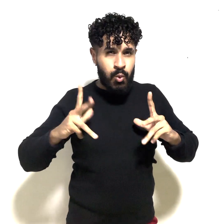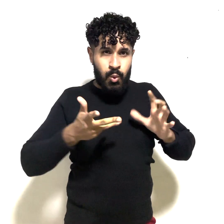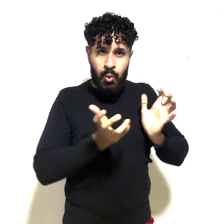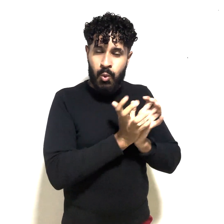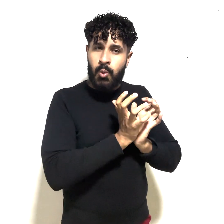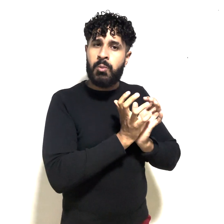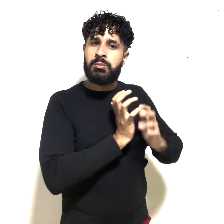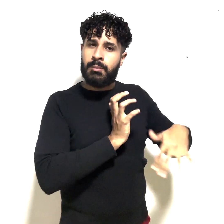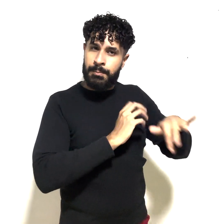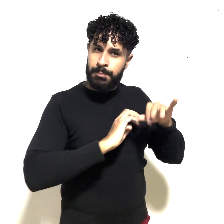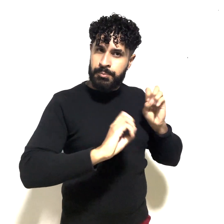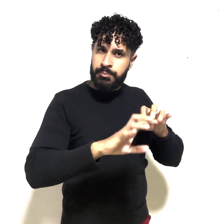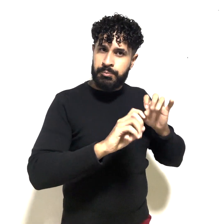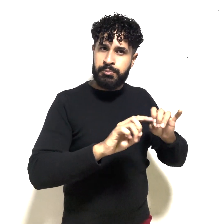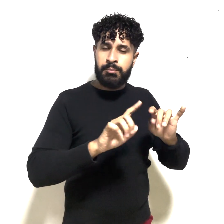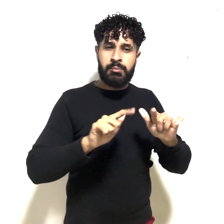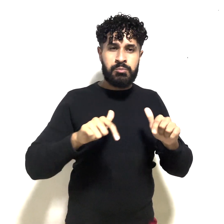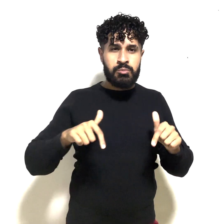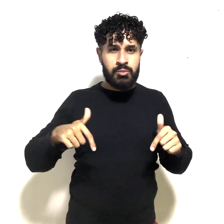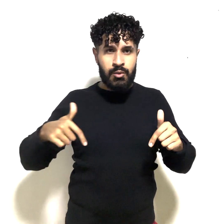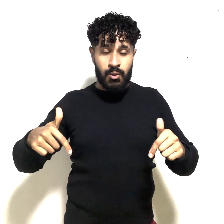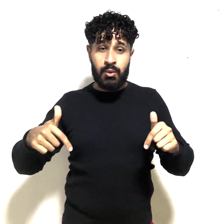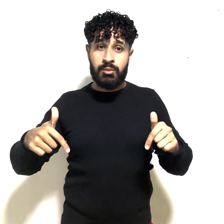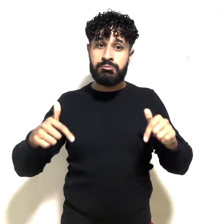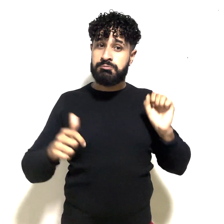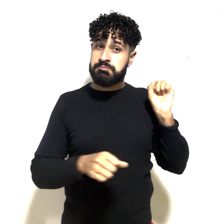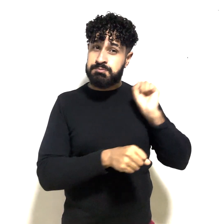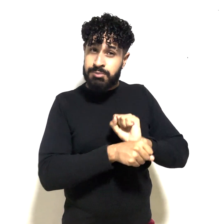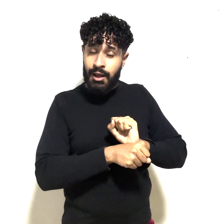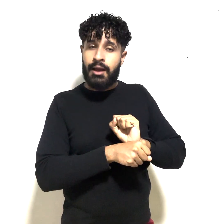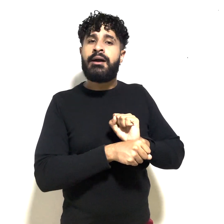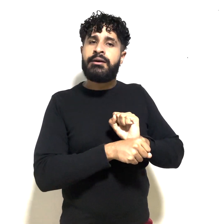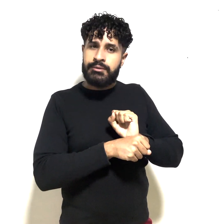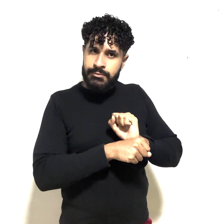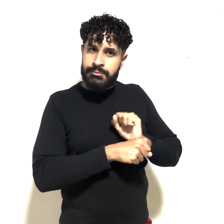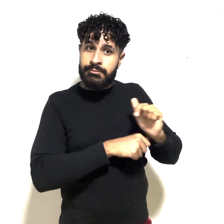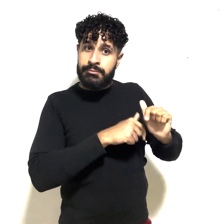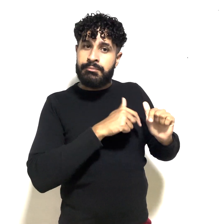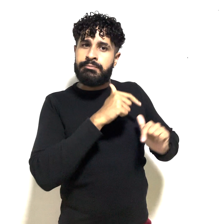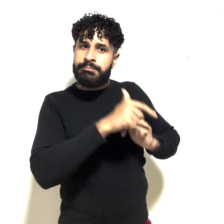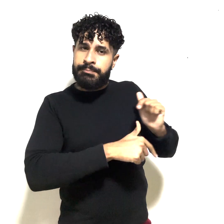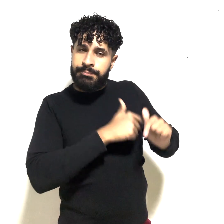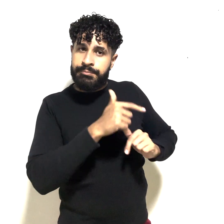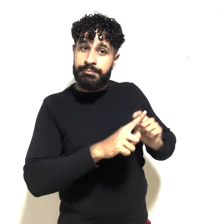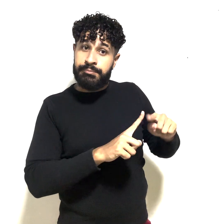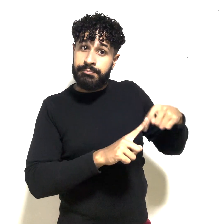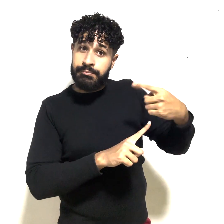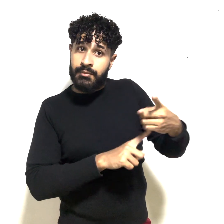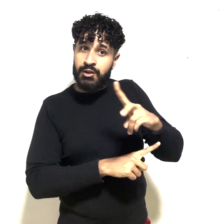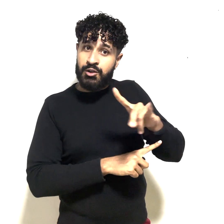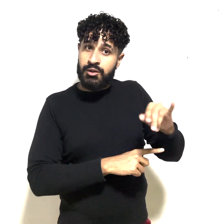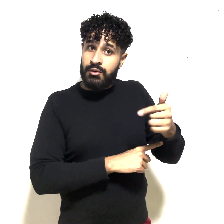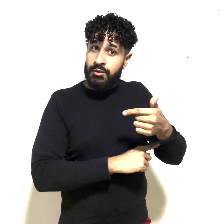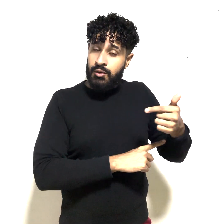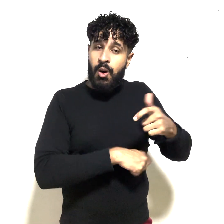para ato com paralização das atividades No próximo dia 22 às 14